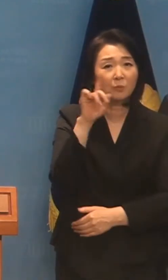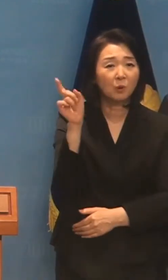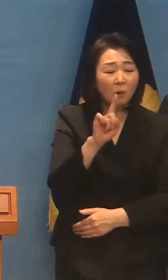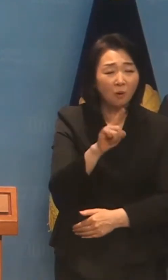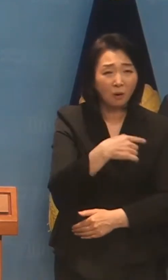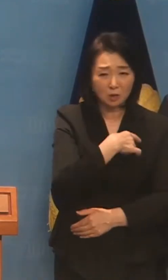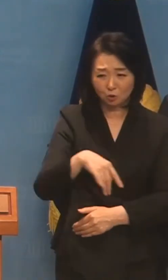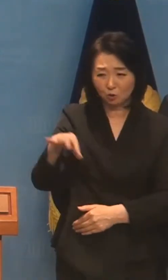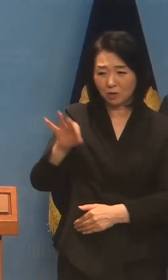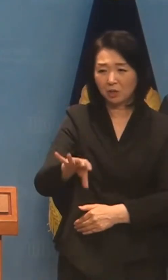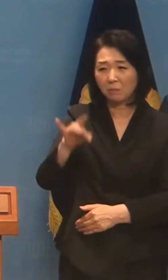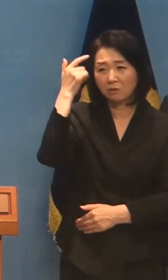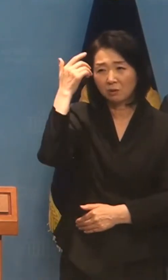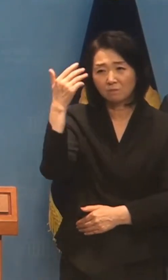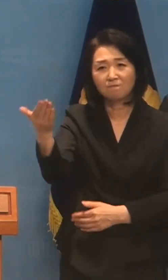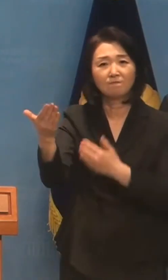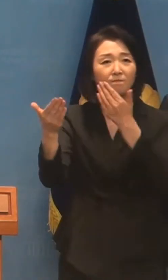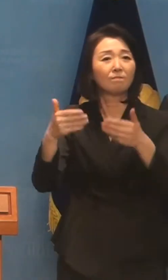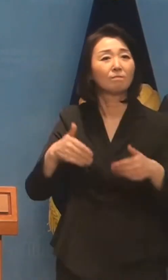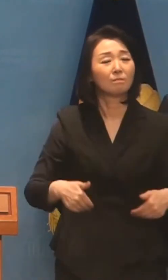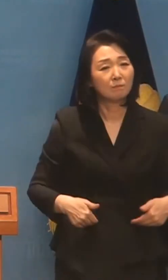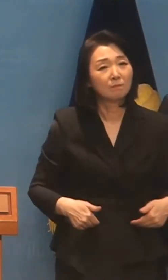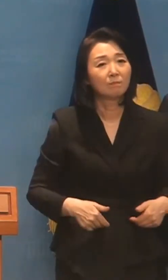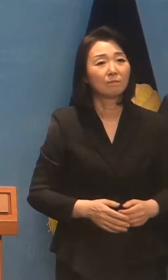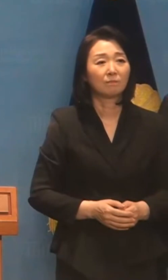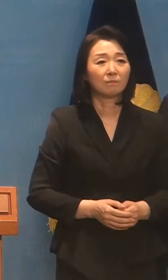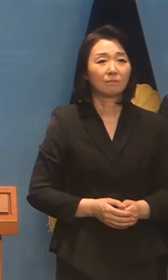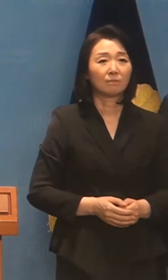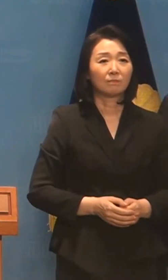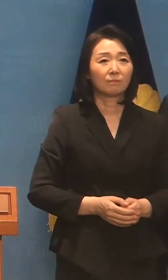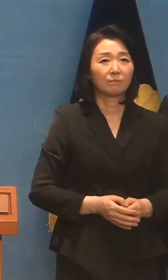수급자에게 먼저 물어봐야 합니다.